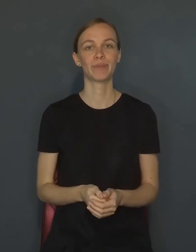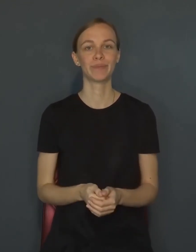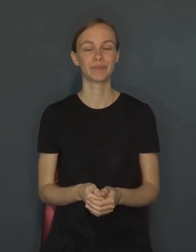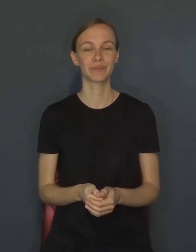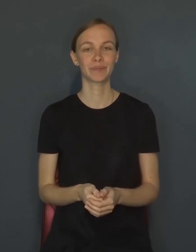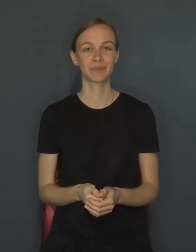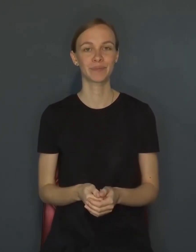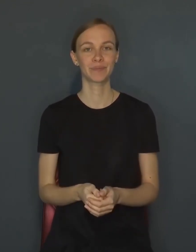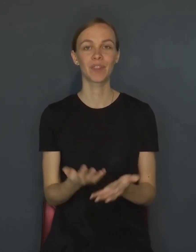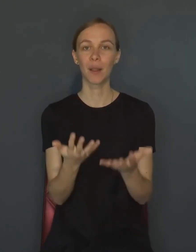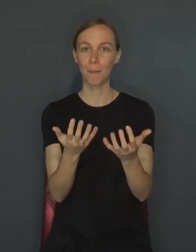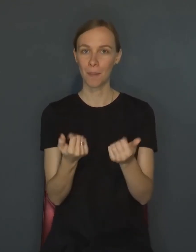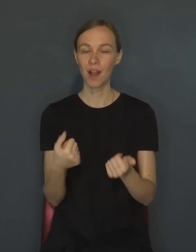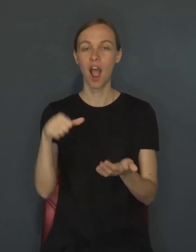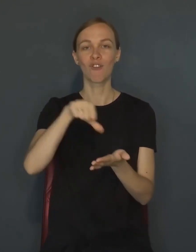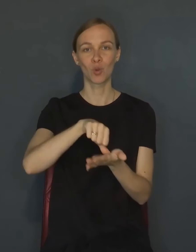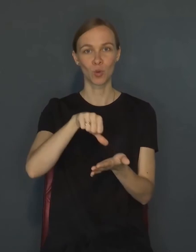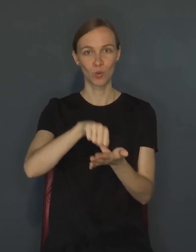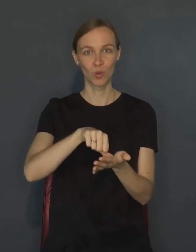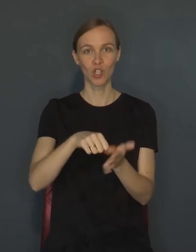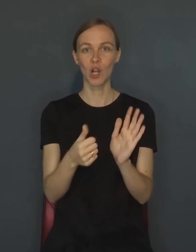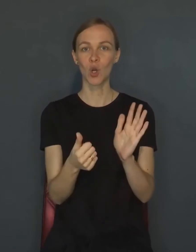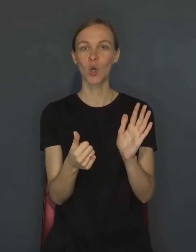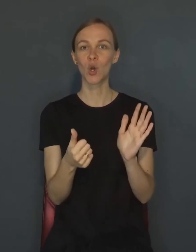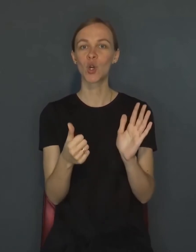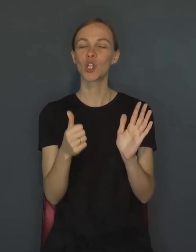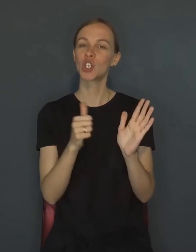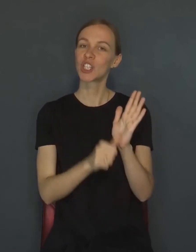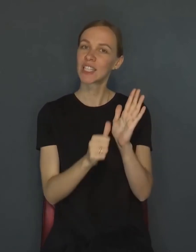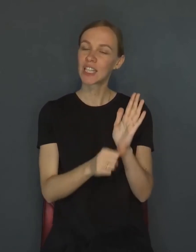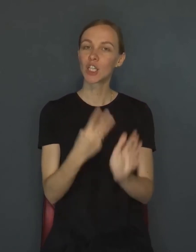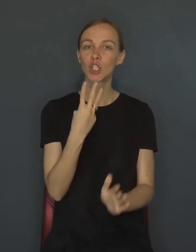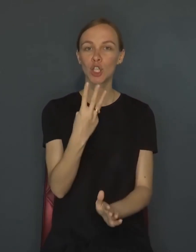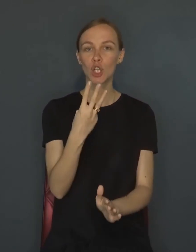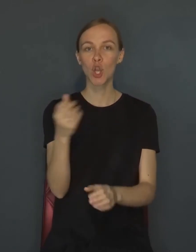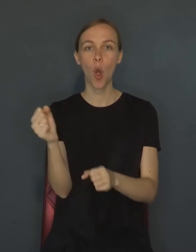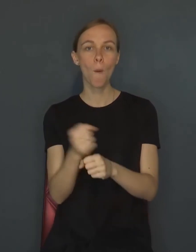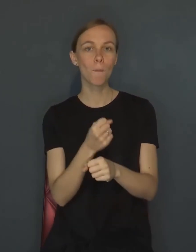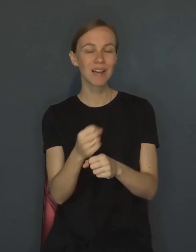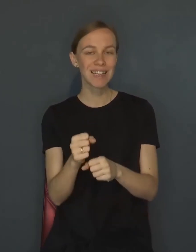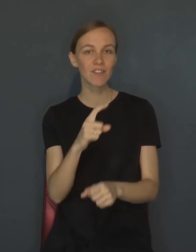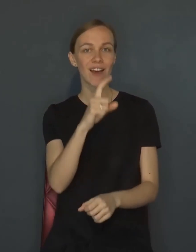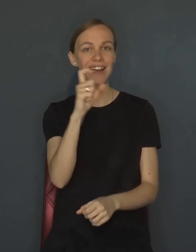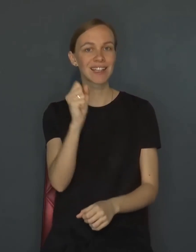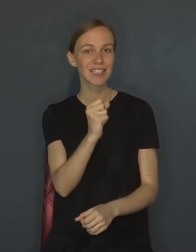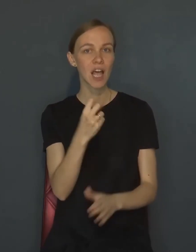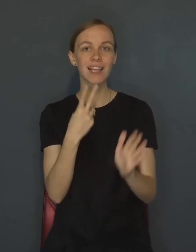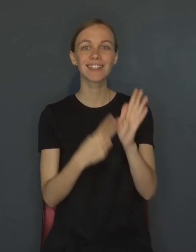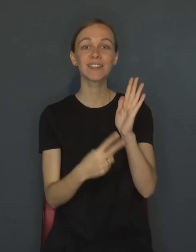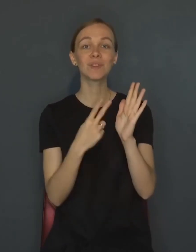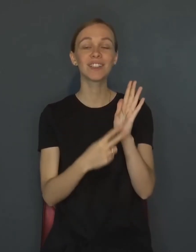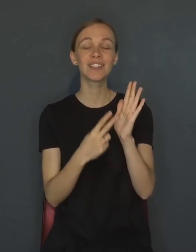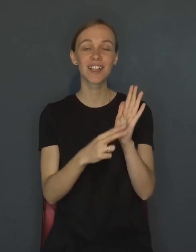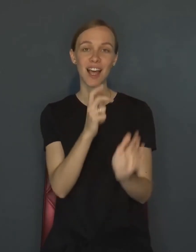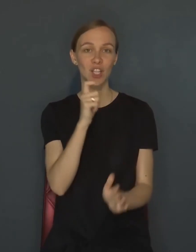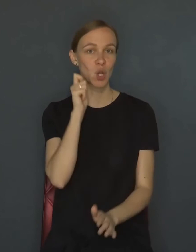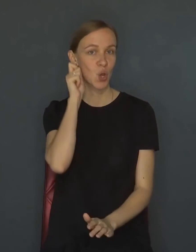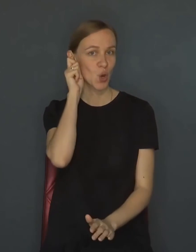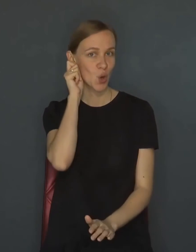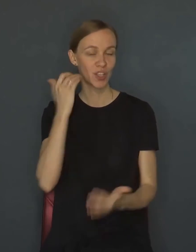Брав участь у 63 битвах за 70 років життя. І тільки